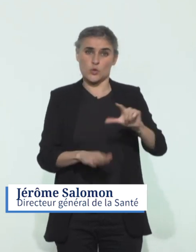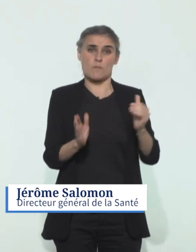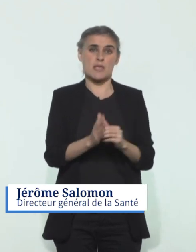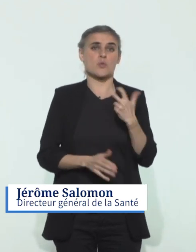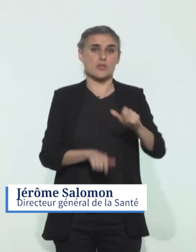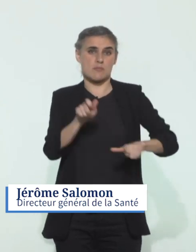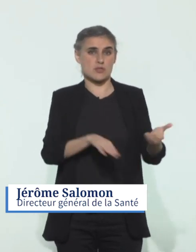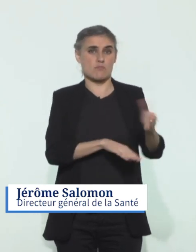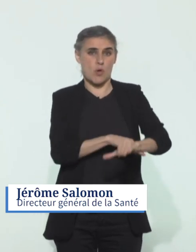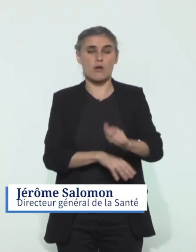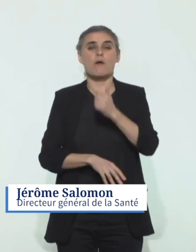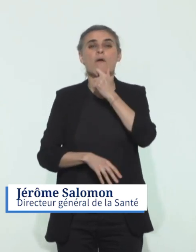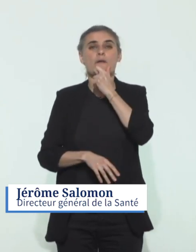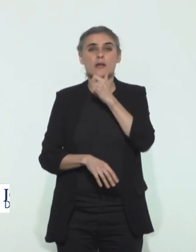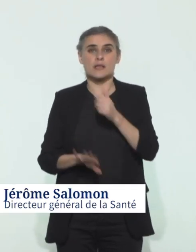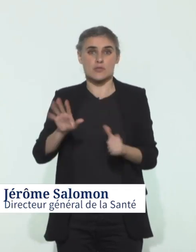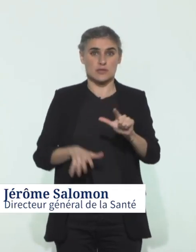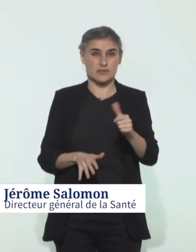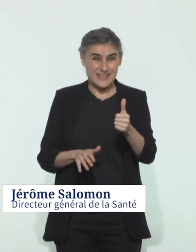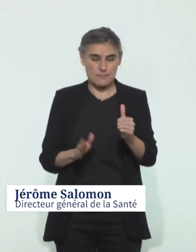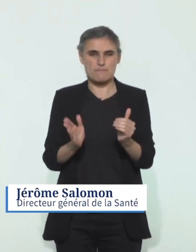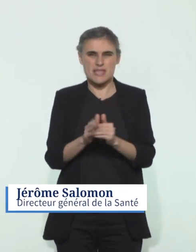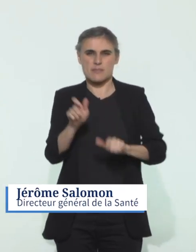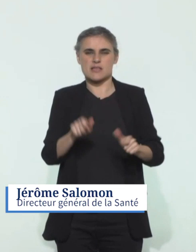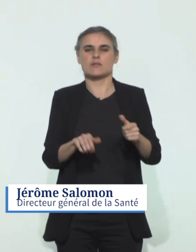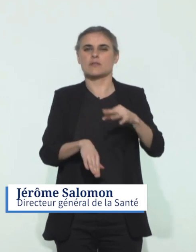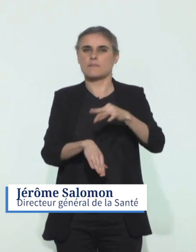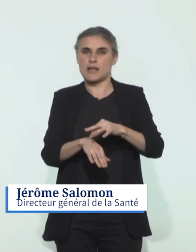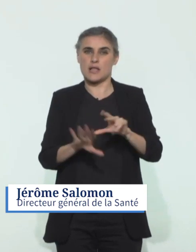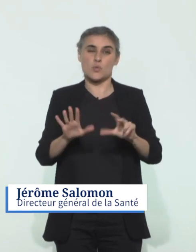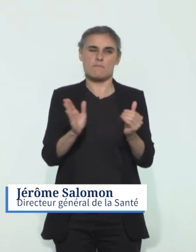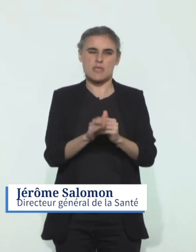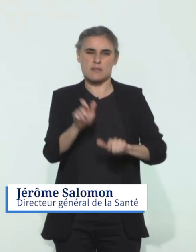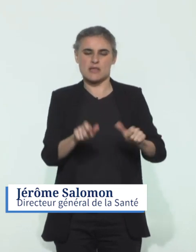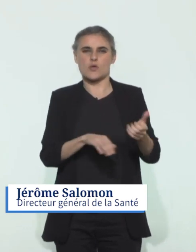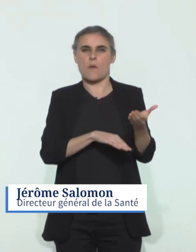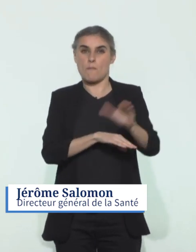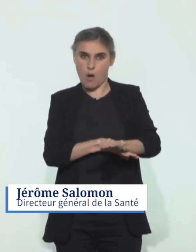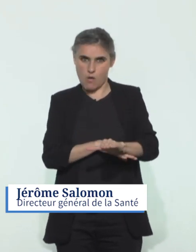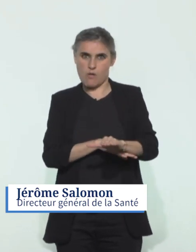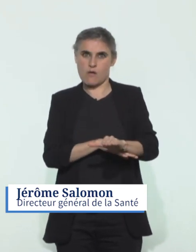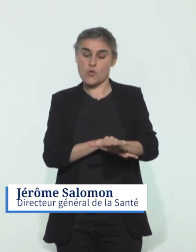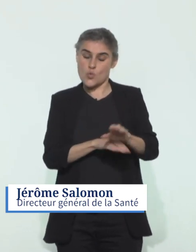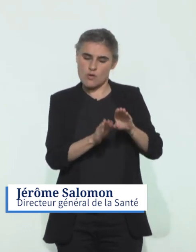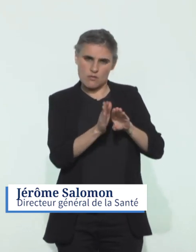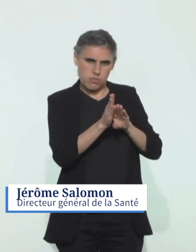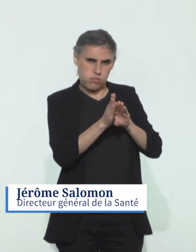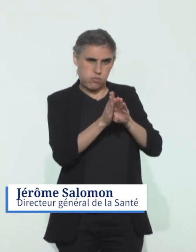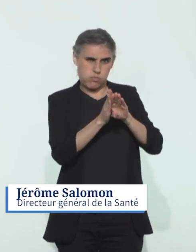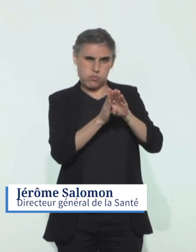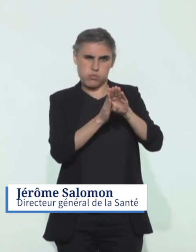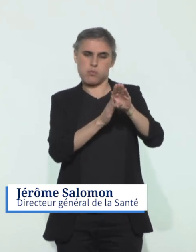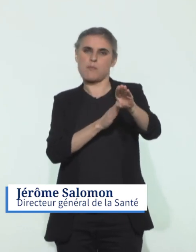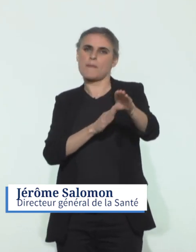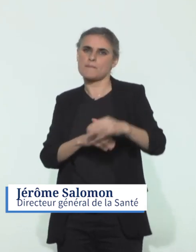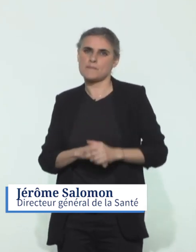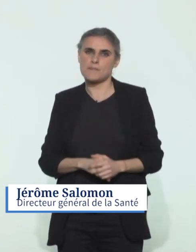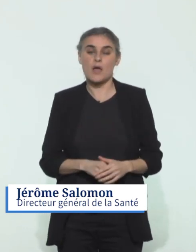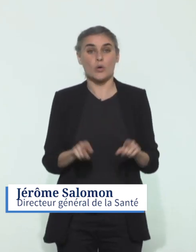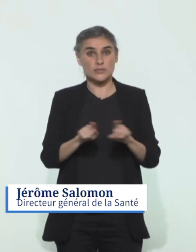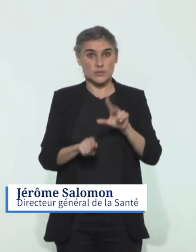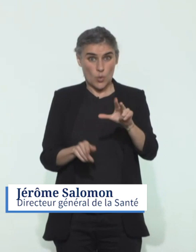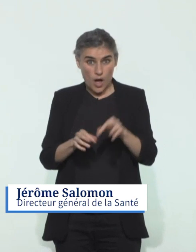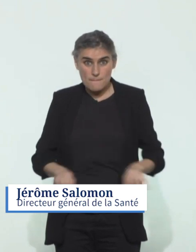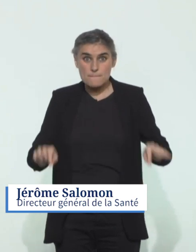morts, ainsi que le Royaume-Uni, 61 000 cas et près de 8 000 morts, sont encore en phase ascendante. Et on peut noter ce soir que 3